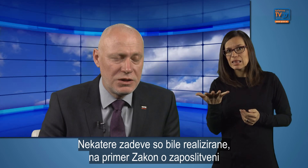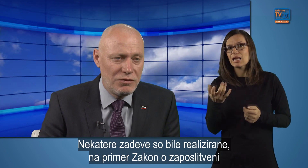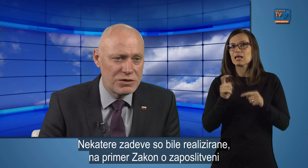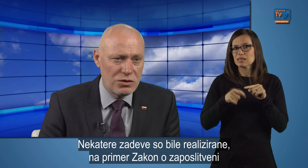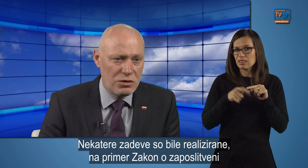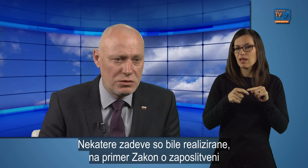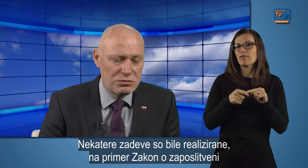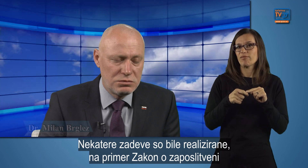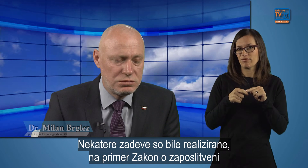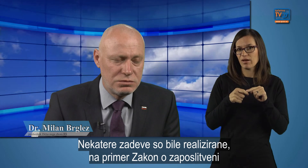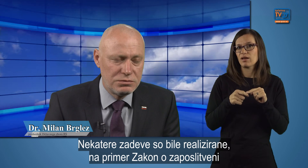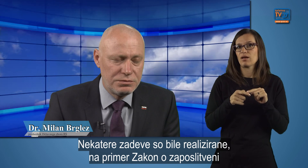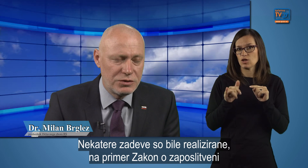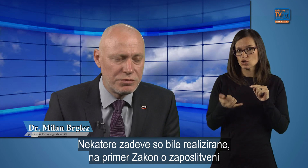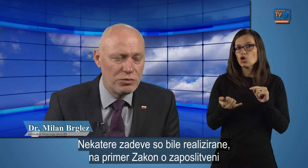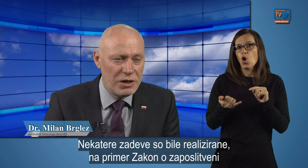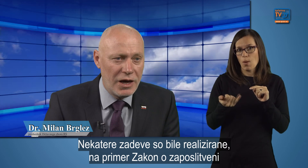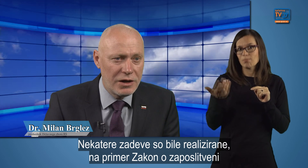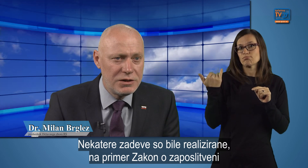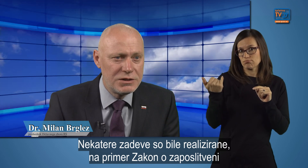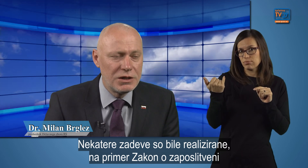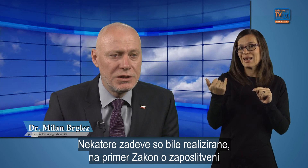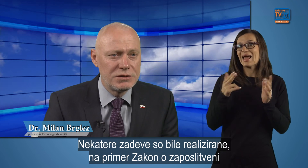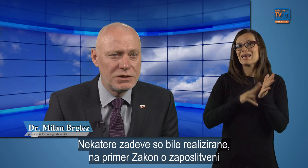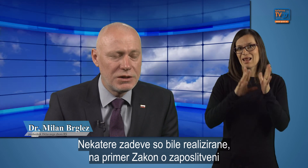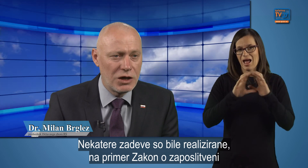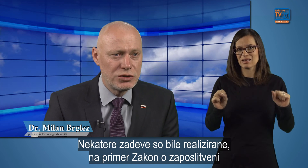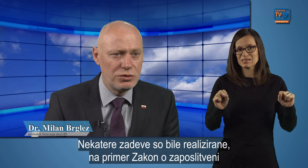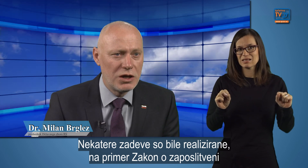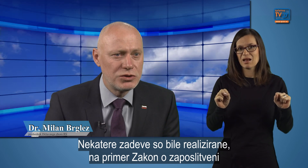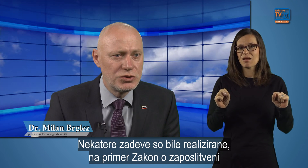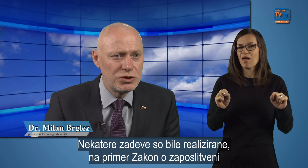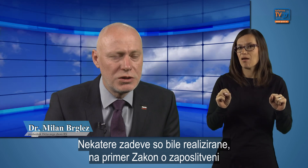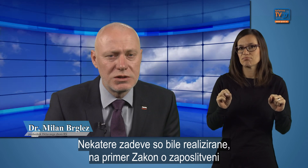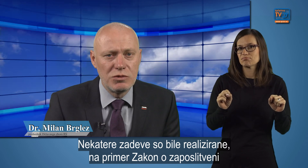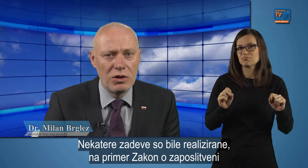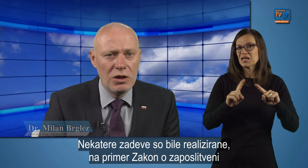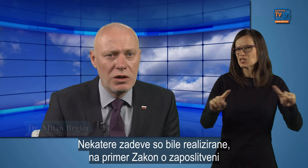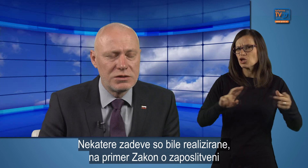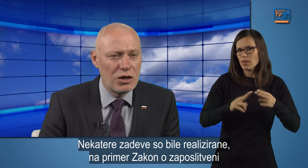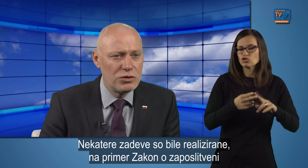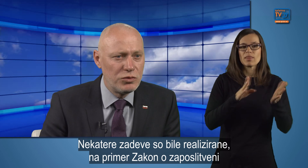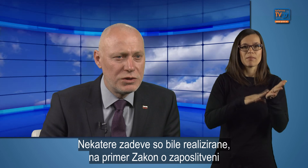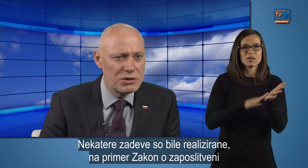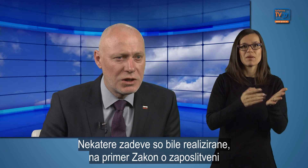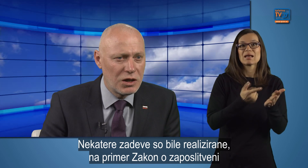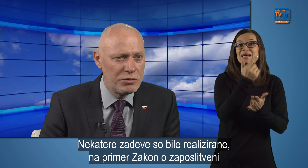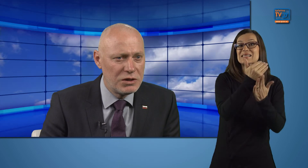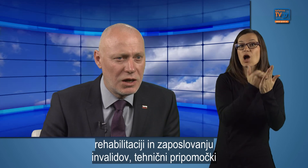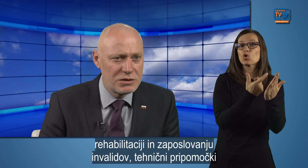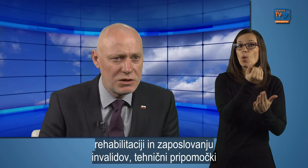Nekatere zadeve so pravzaprav bile realizirane, sicer na takšen drugačen način, recimo zakon o